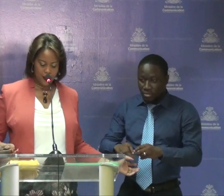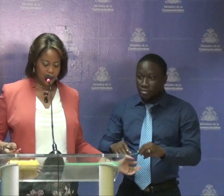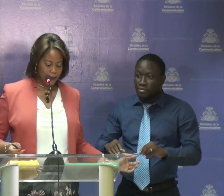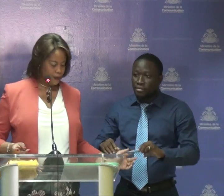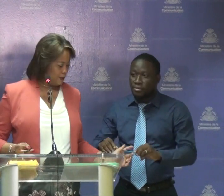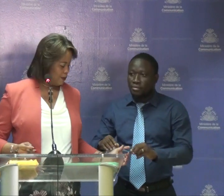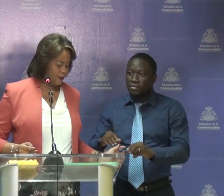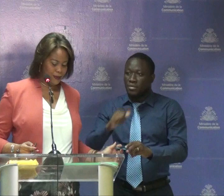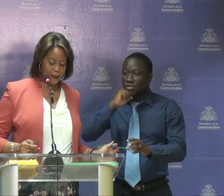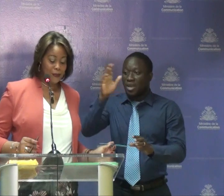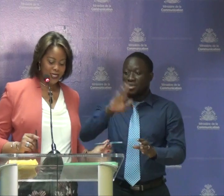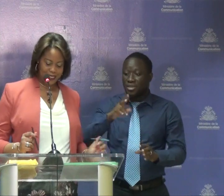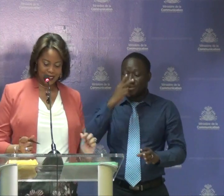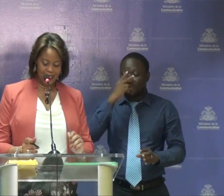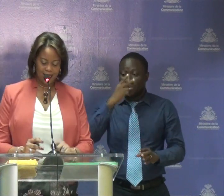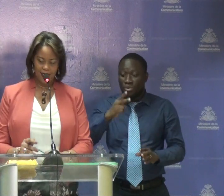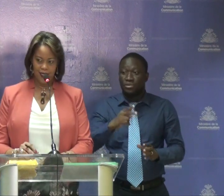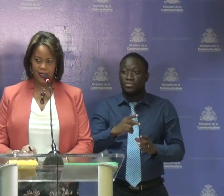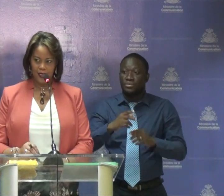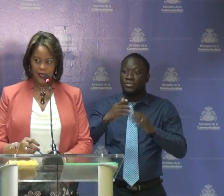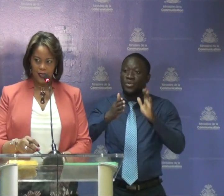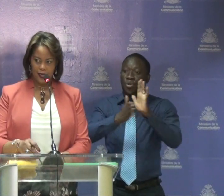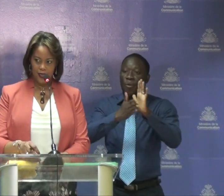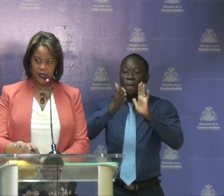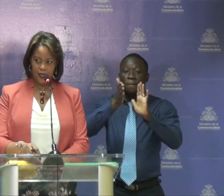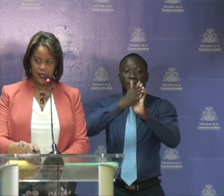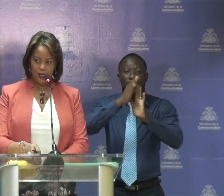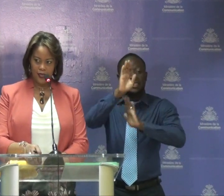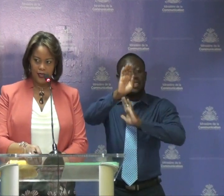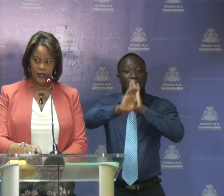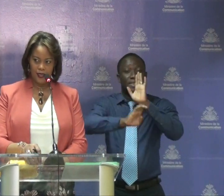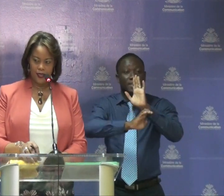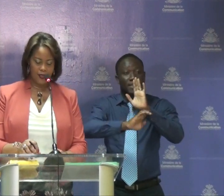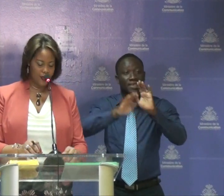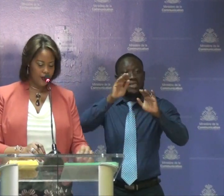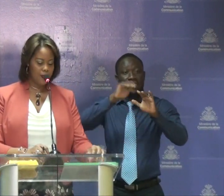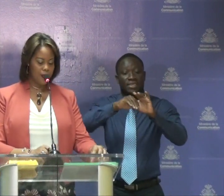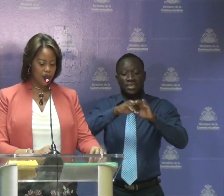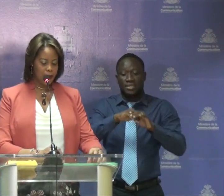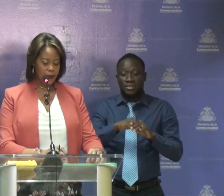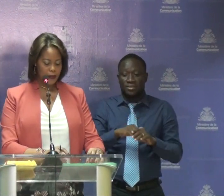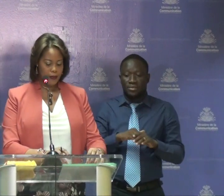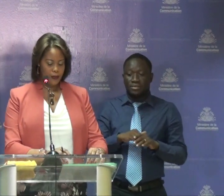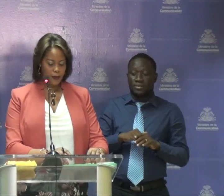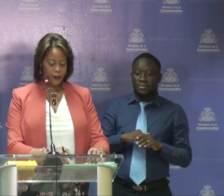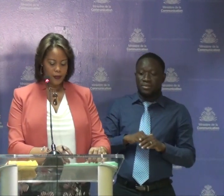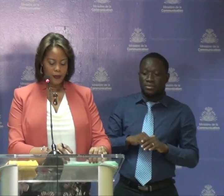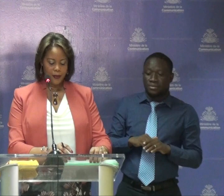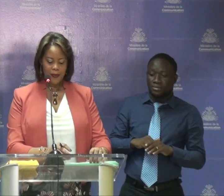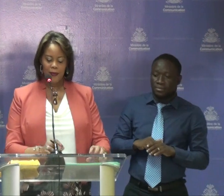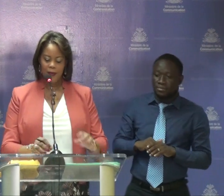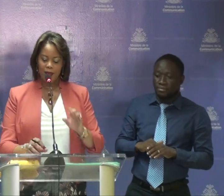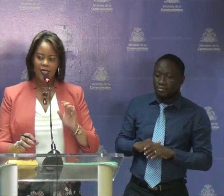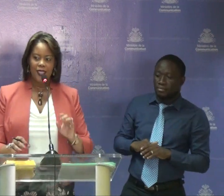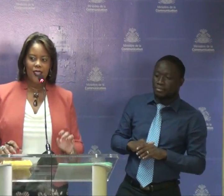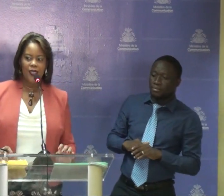Parce que, moi, on présence étatique dans le niveau site, ça y est, alors que. Ils ont daté de très très